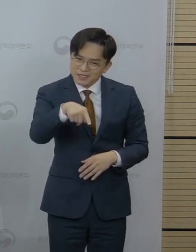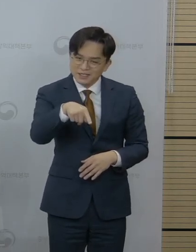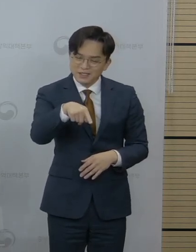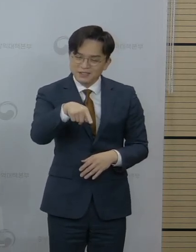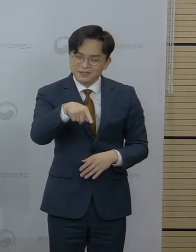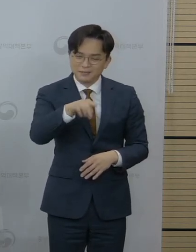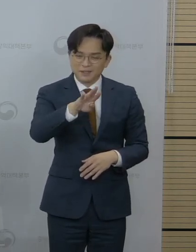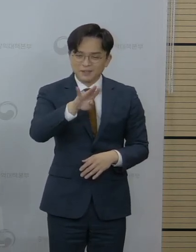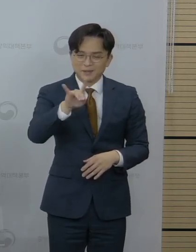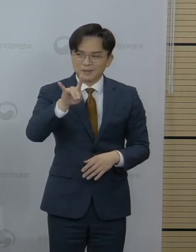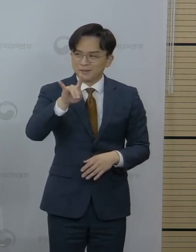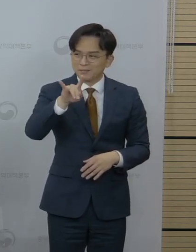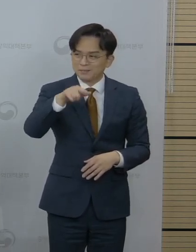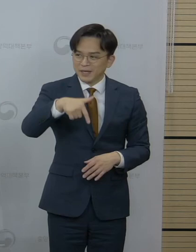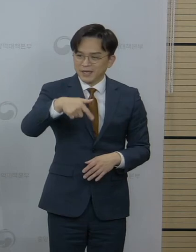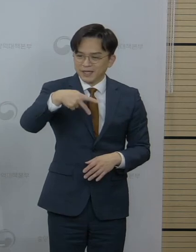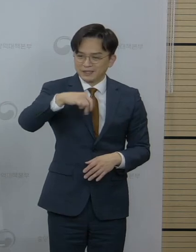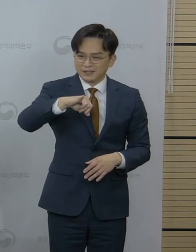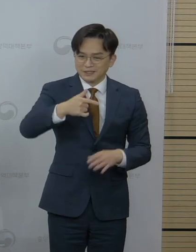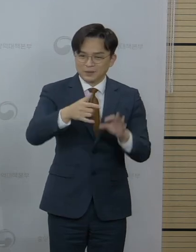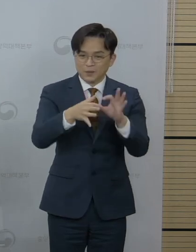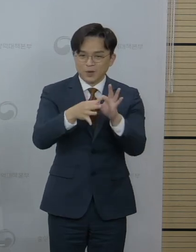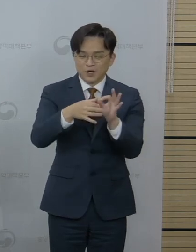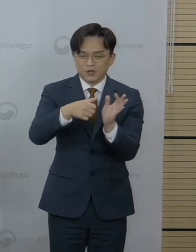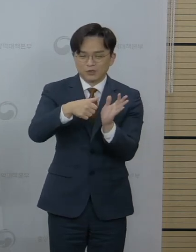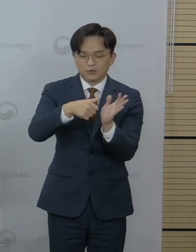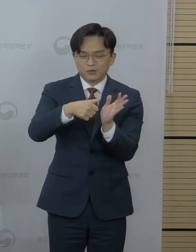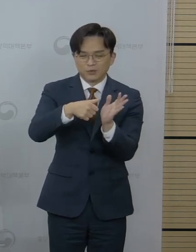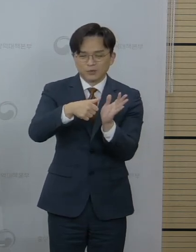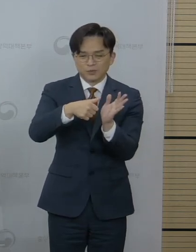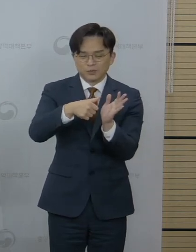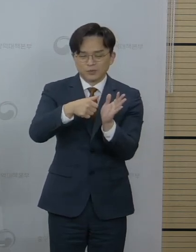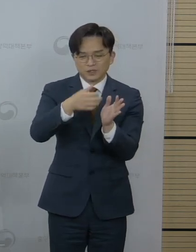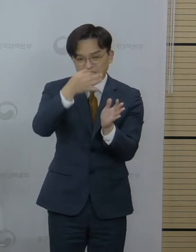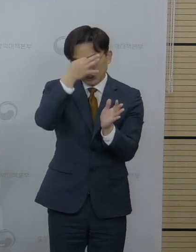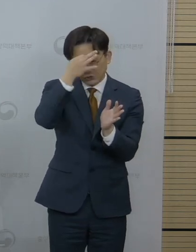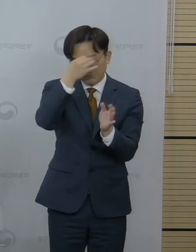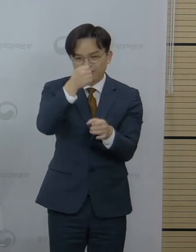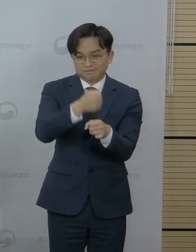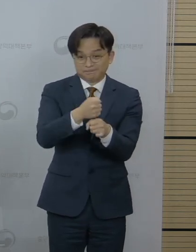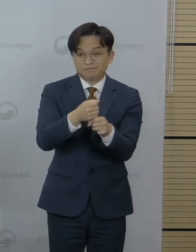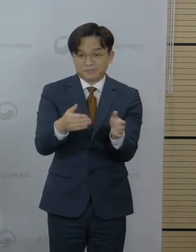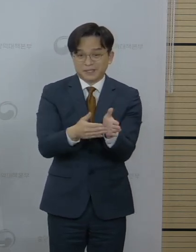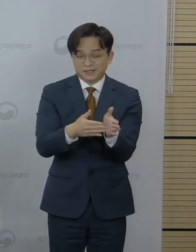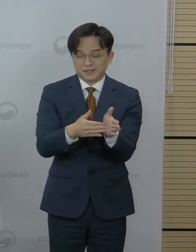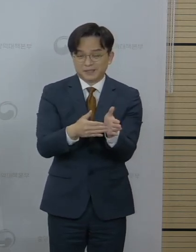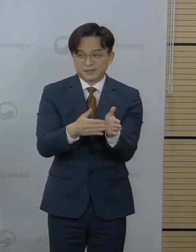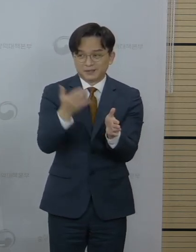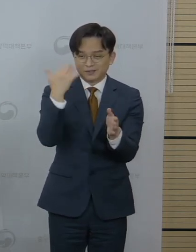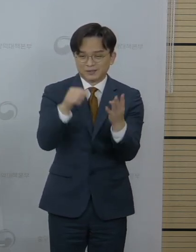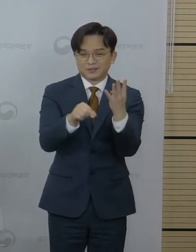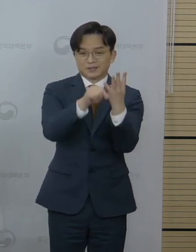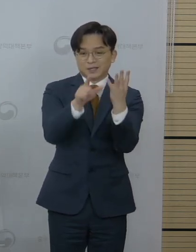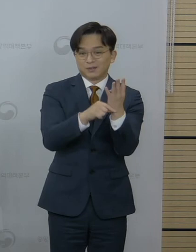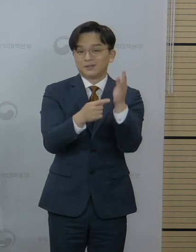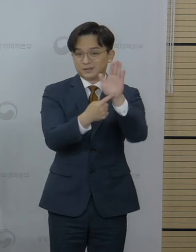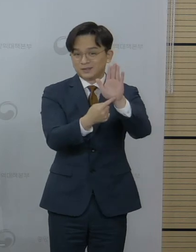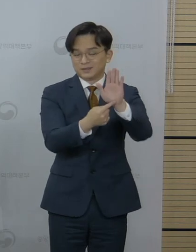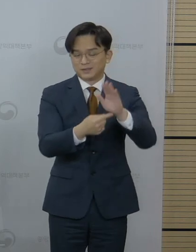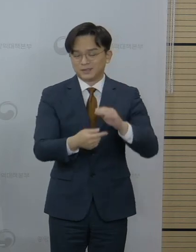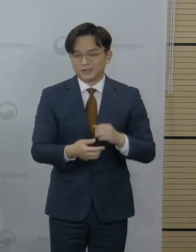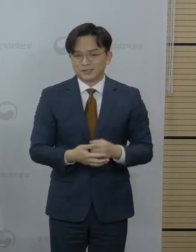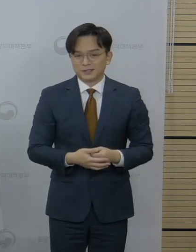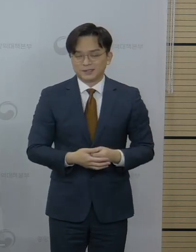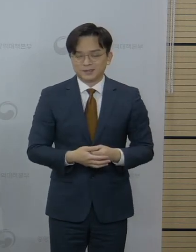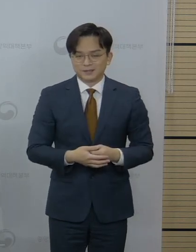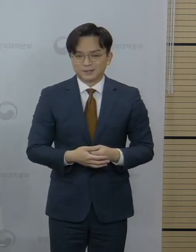이제 보도자료를 냈던 부분이 되겠습니다. 그러한 기술은 백신의 그